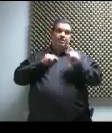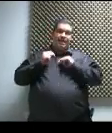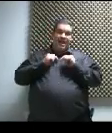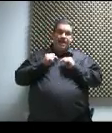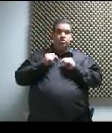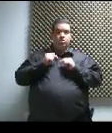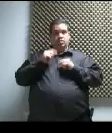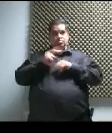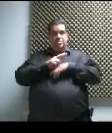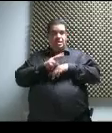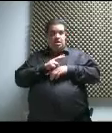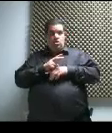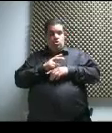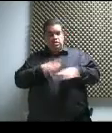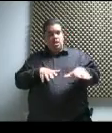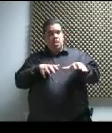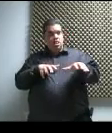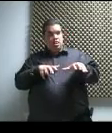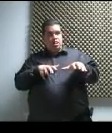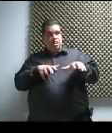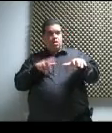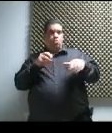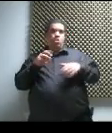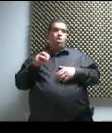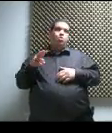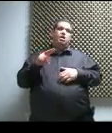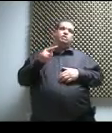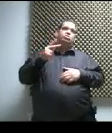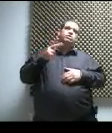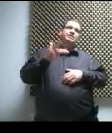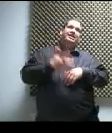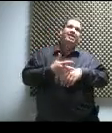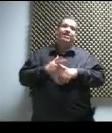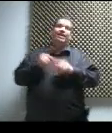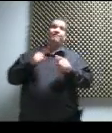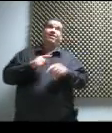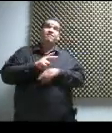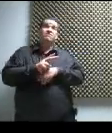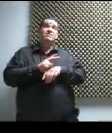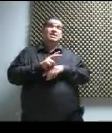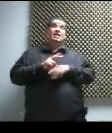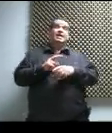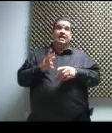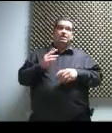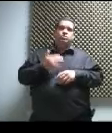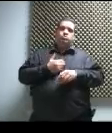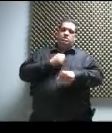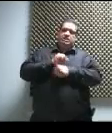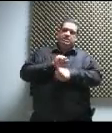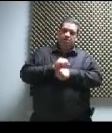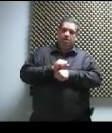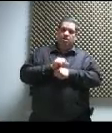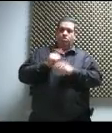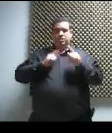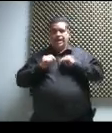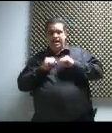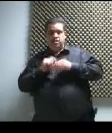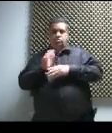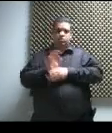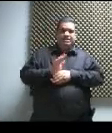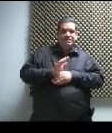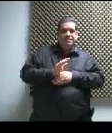actores, quedaron sorprendidos. Digo, es la segunda o tercera vez que Dinsaya va a Vieques. Y así hemos estado trabajando, teatro y cine.